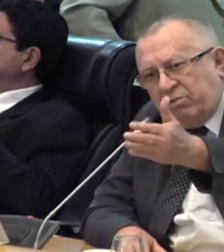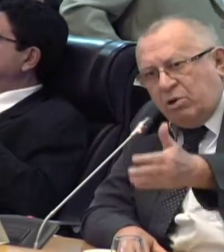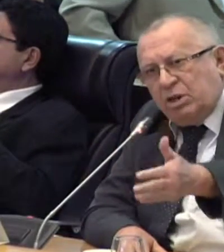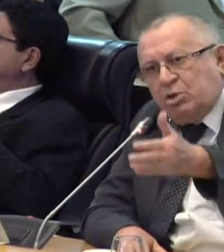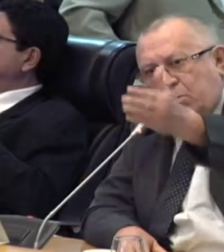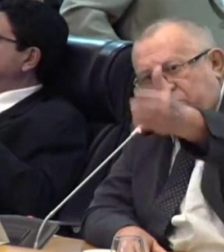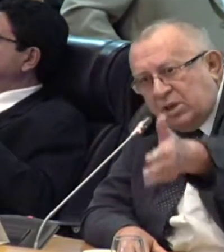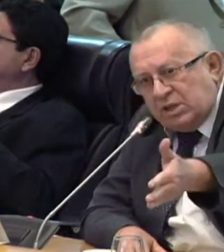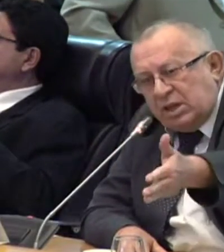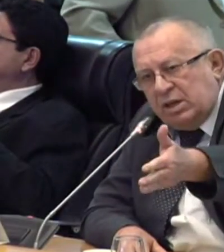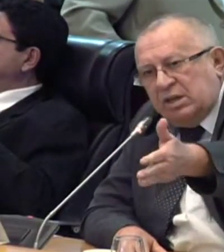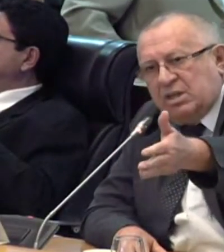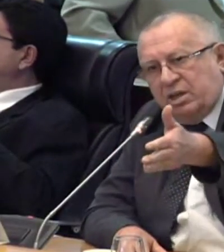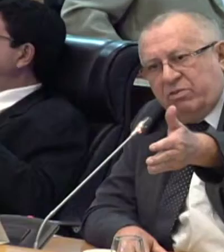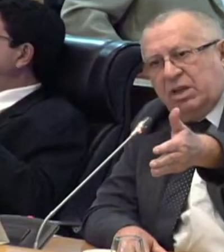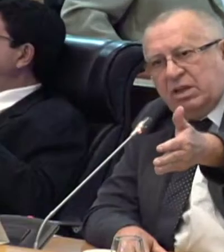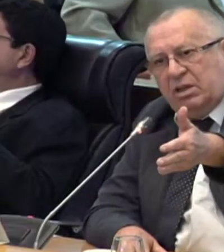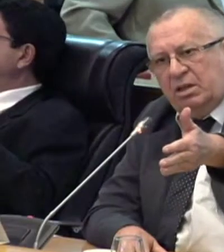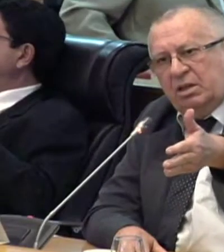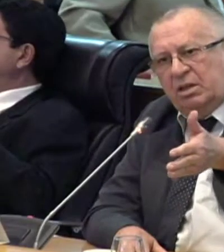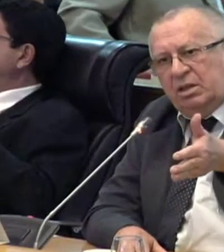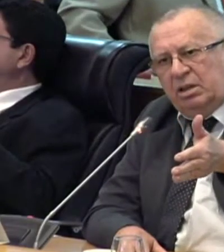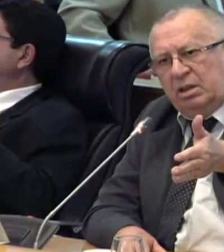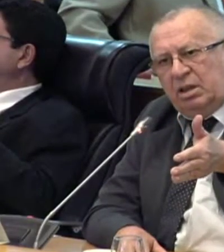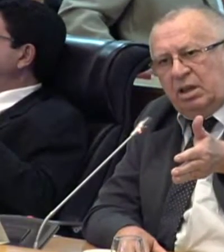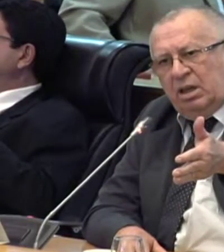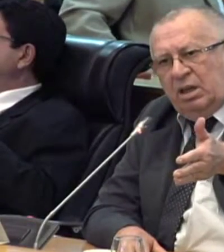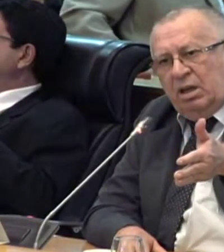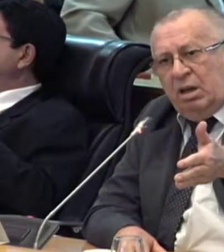levantemos a voz, como Vossa Excelência levanta,